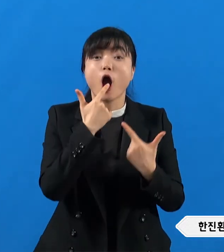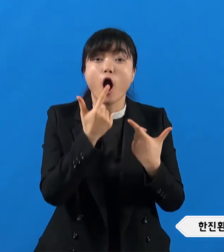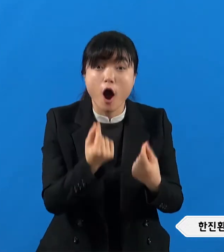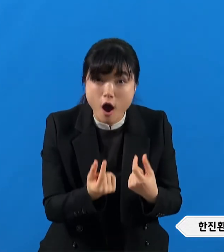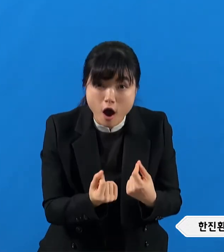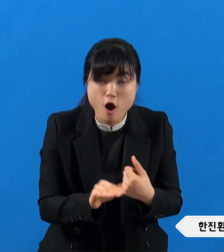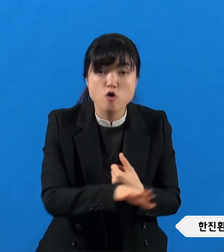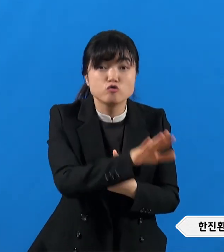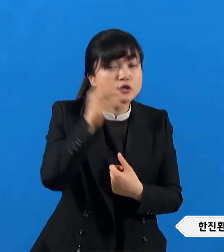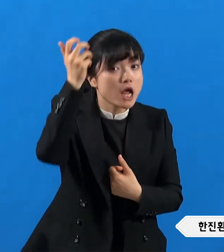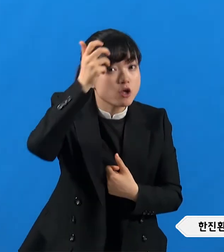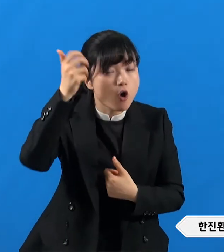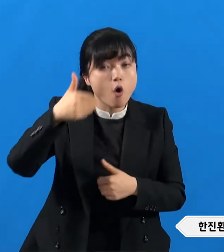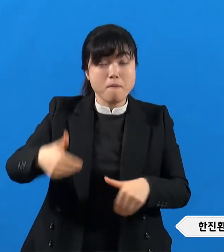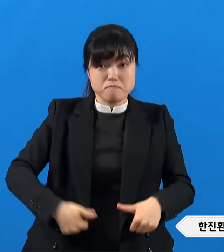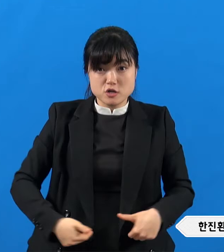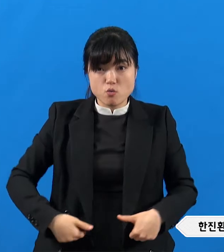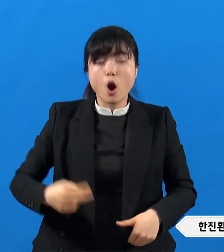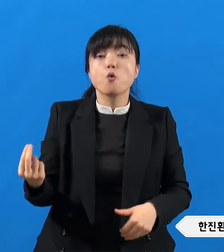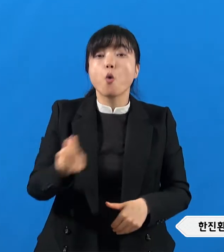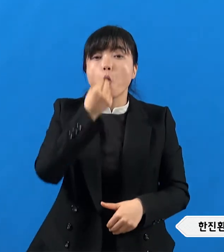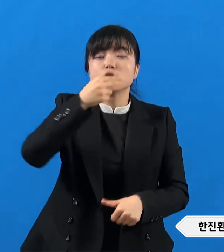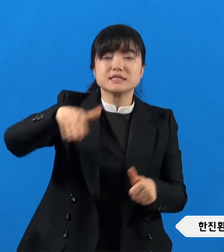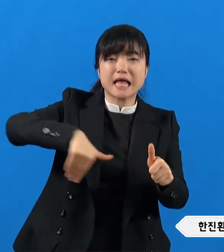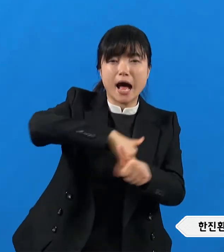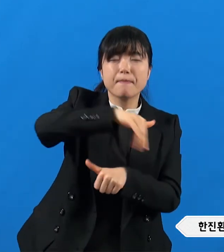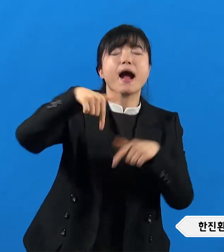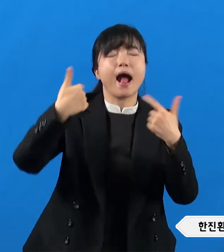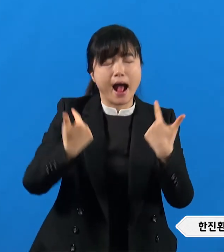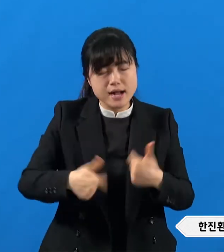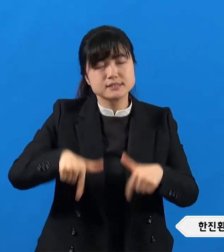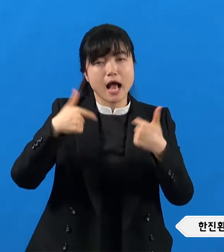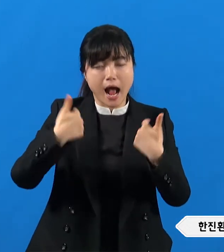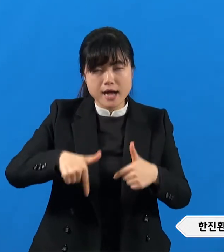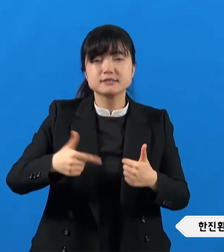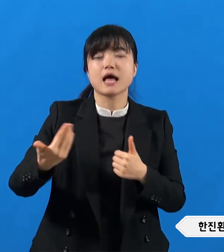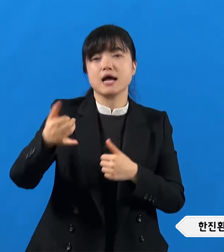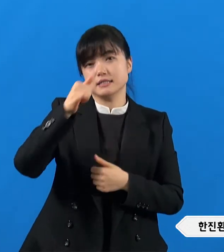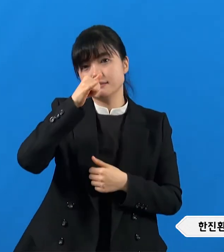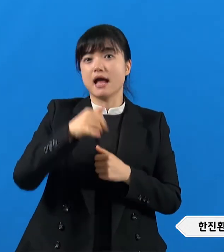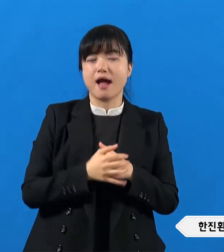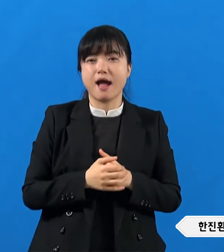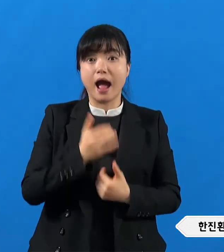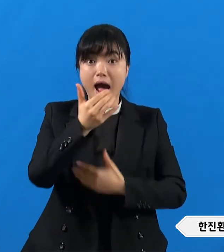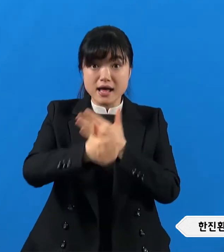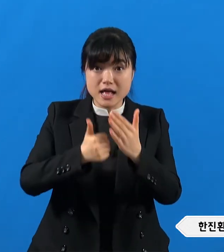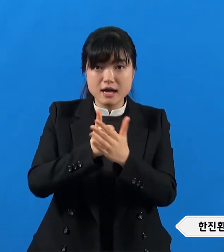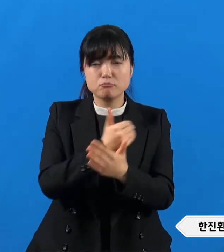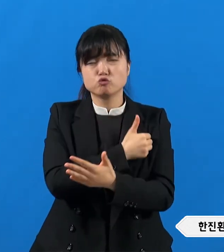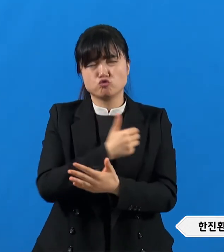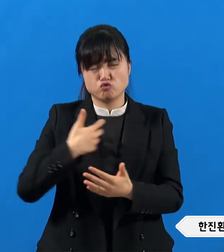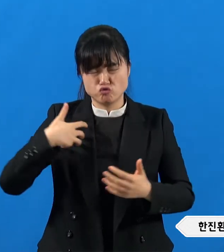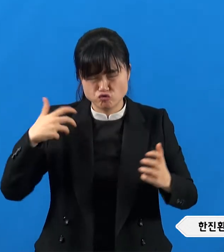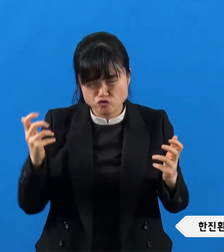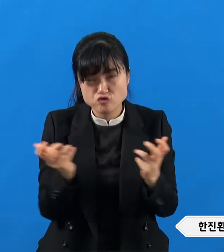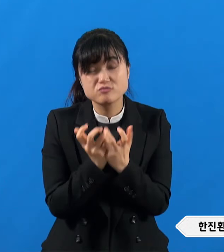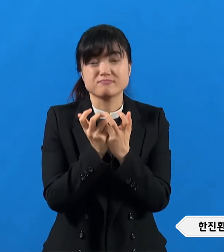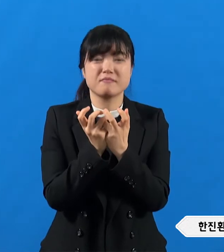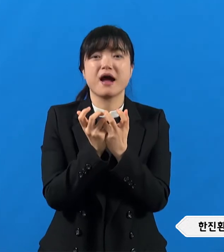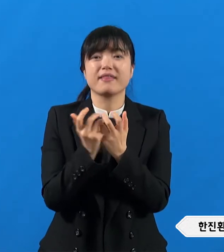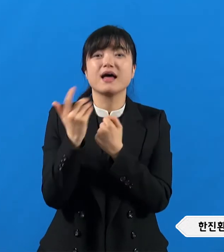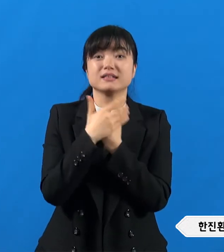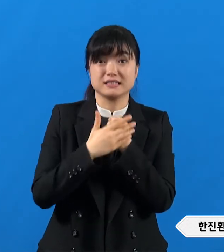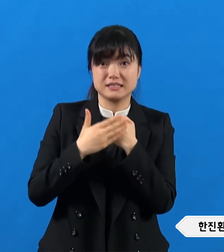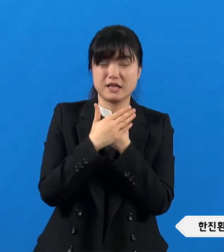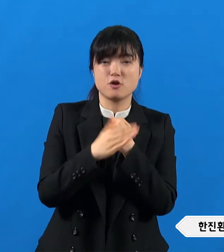우리 영혼에 필요한 공기도 사방에서 항상 우리를 에워싸고 있다. 하나님은 충만한 전천후 은혜로